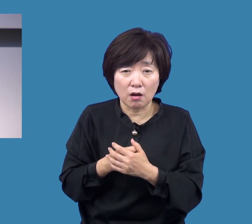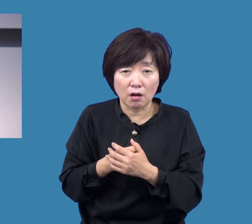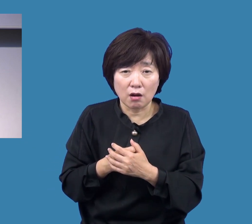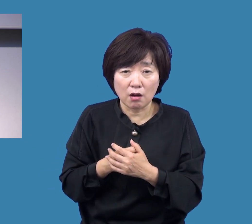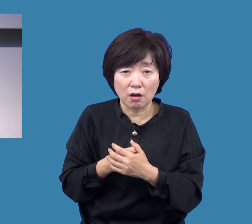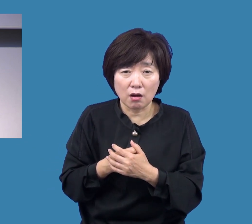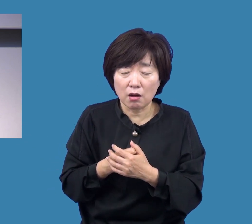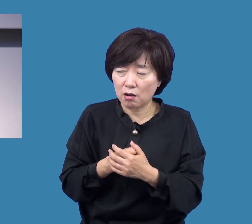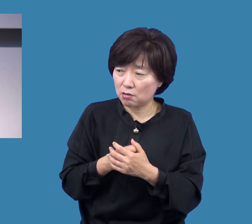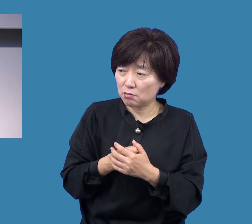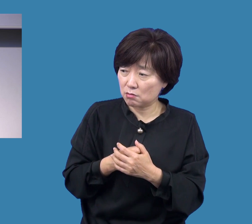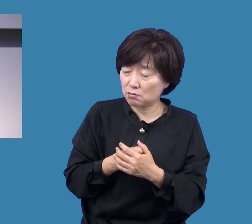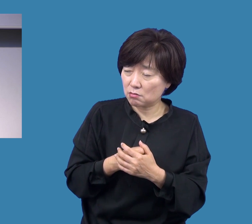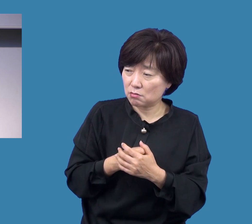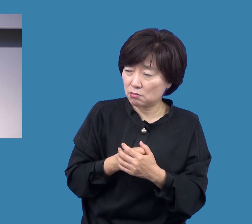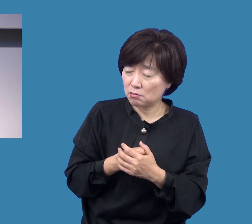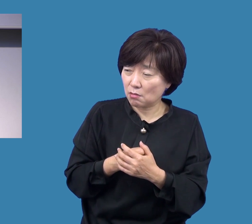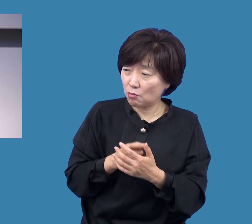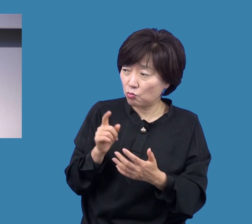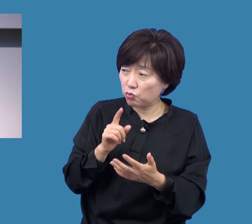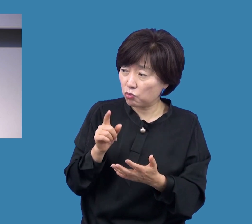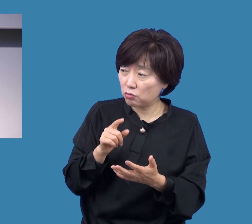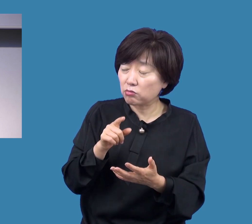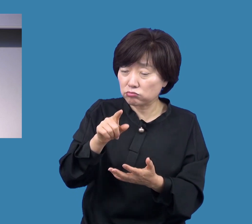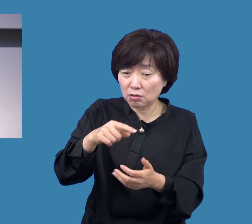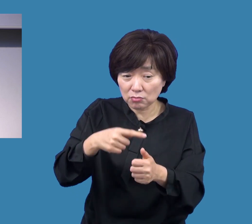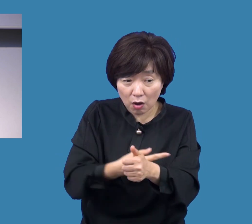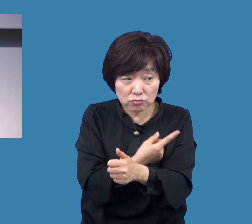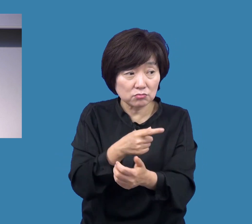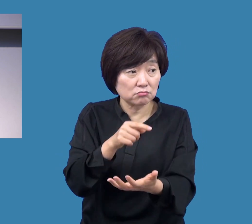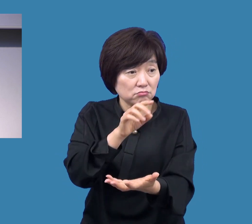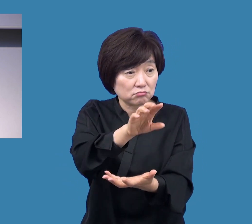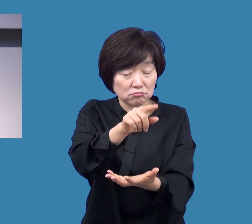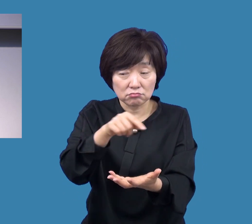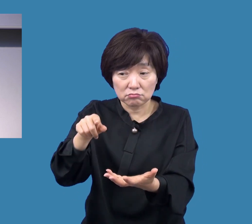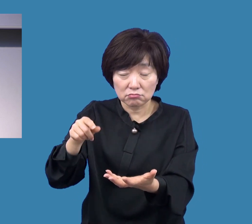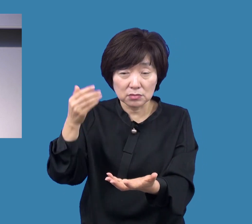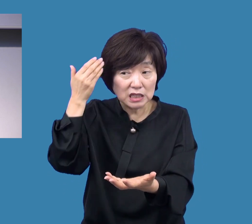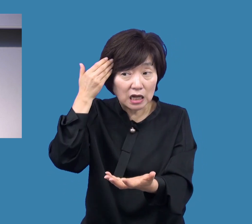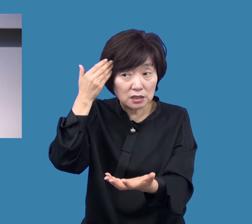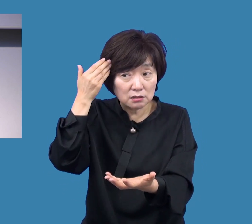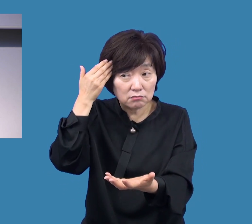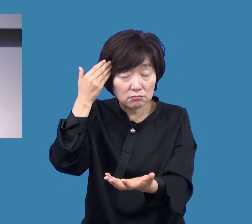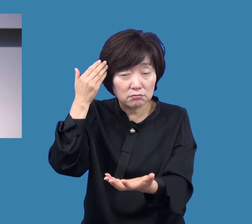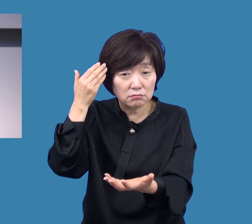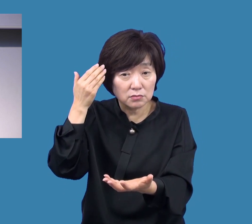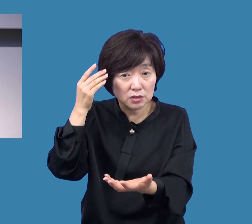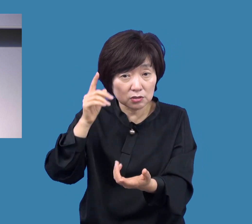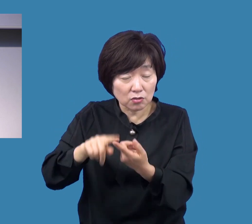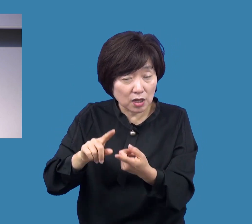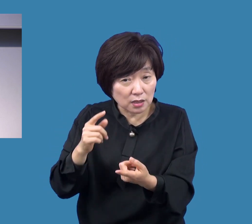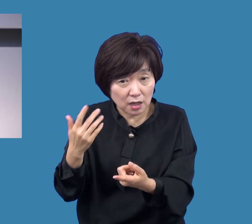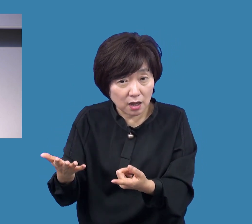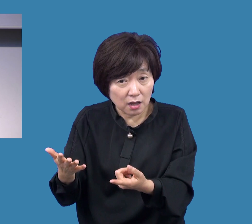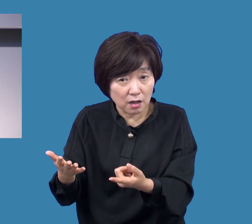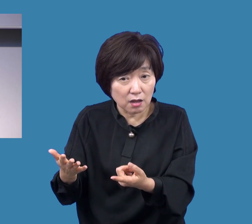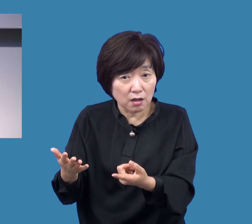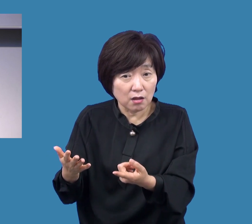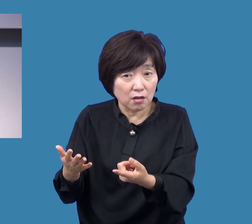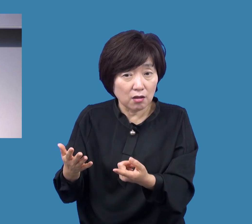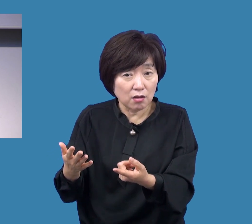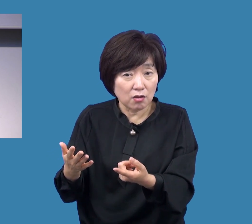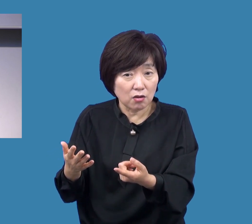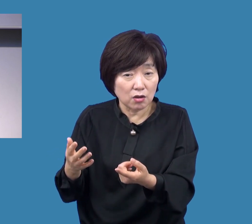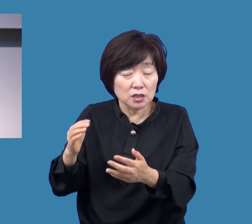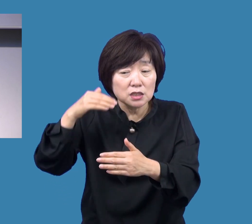어떻게 아냐니, 그냥 그렇게 해야 되는 거 아니야? 아니요 목사님, 그거는 그냥 상식적인 얘기는 아닌데 그렇게 된다는 거